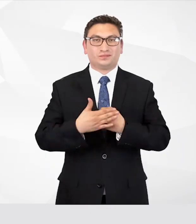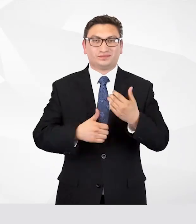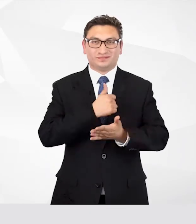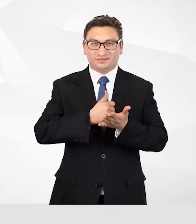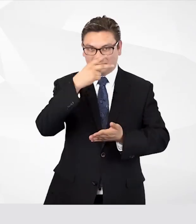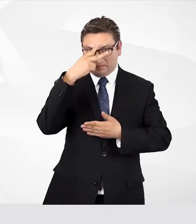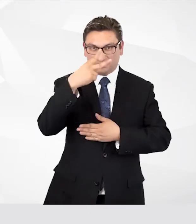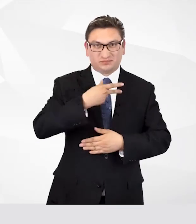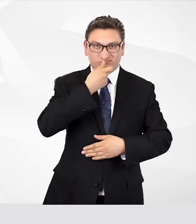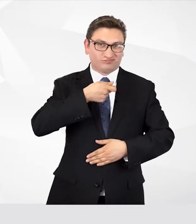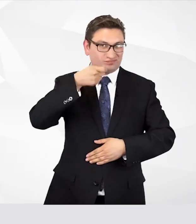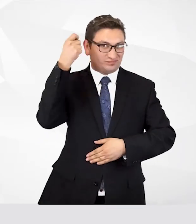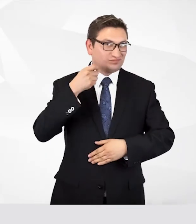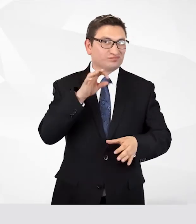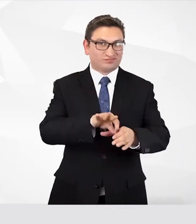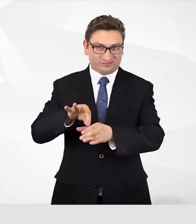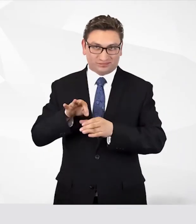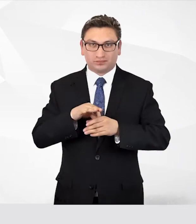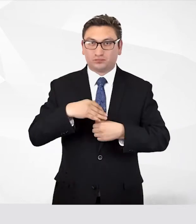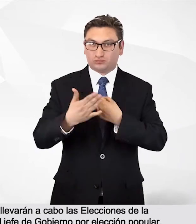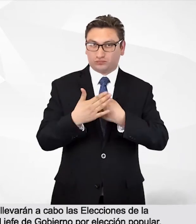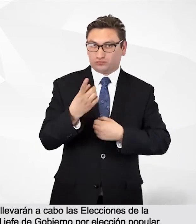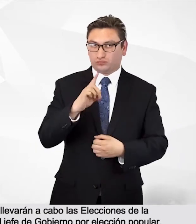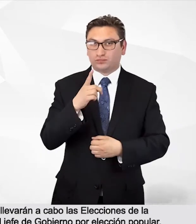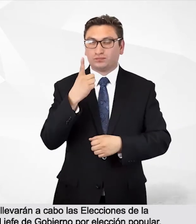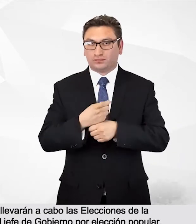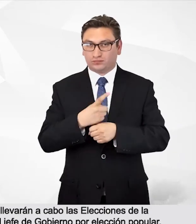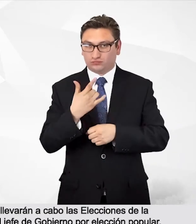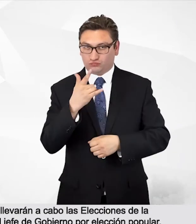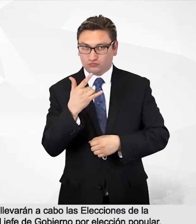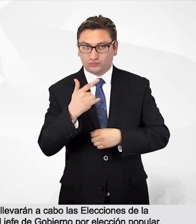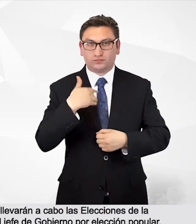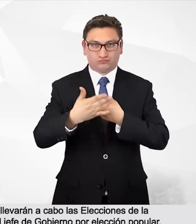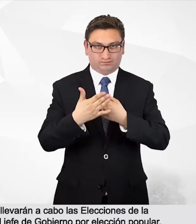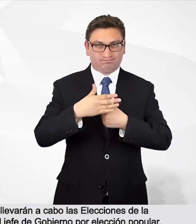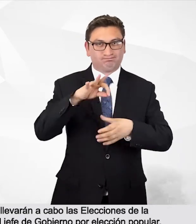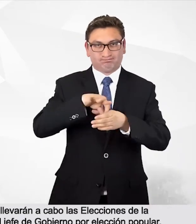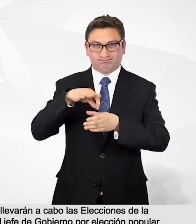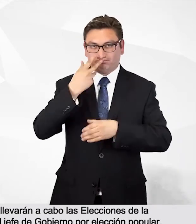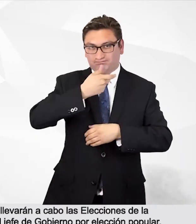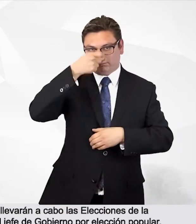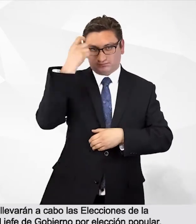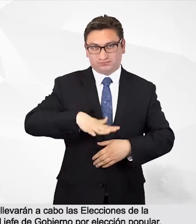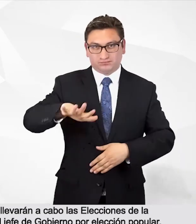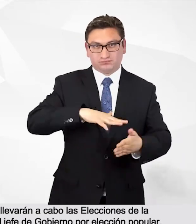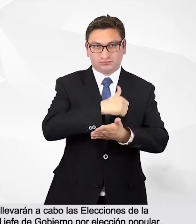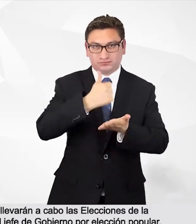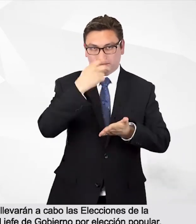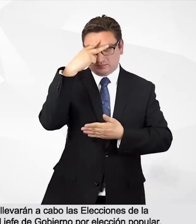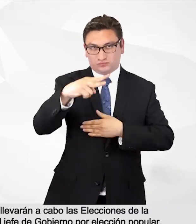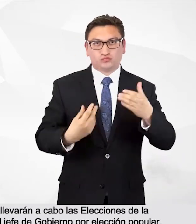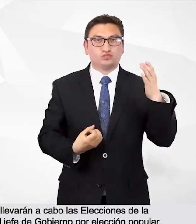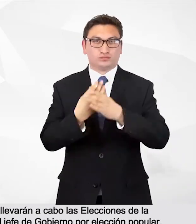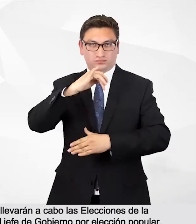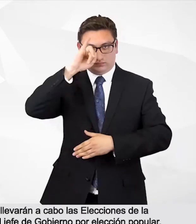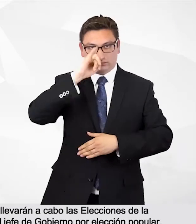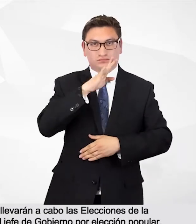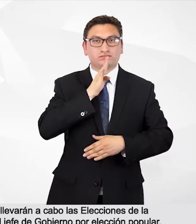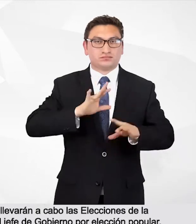Elecciones de la Ciudad de México El próximo domingo 1 de julio se llevarán a cabo las elecciones de la Ciudad de México y será renovado